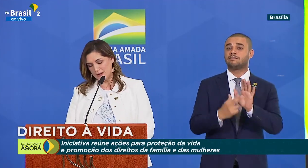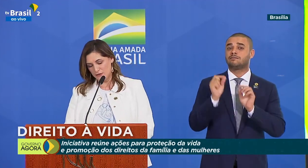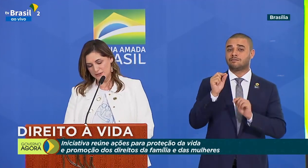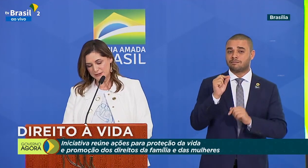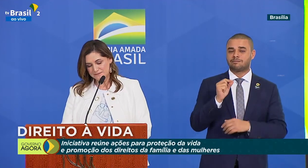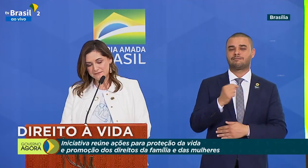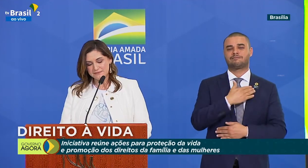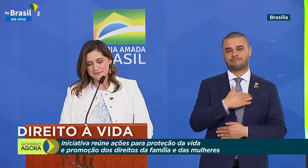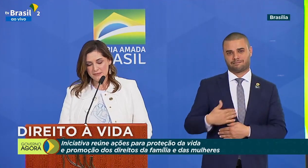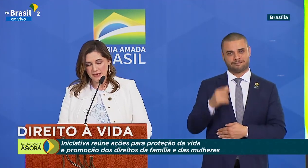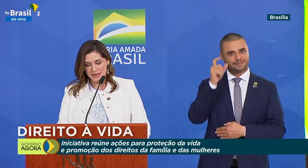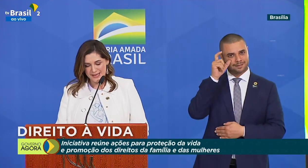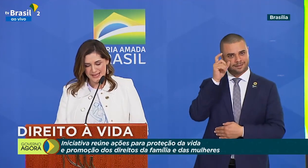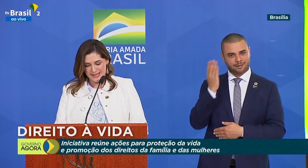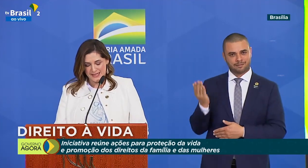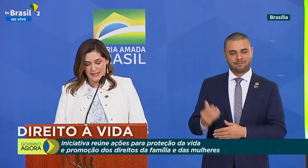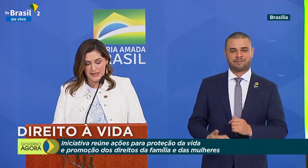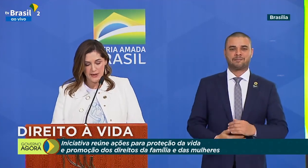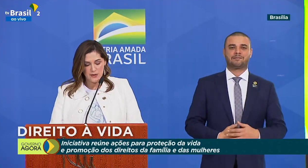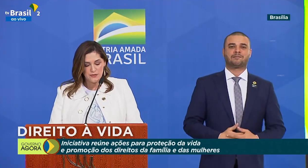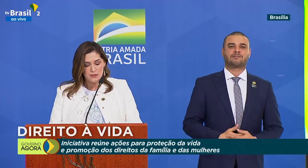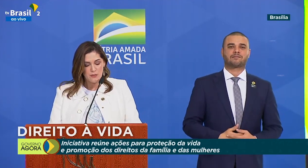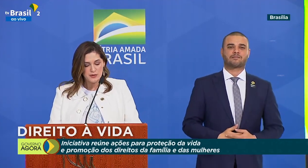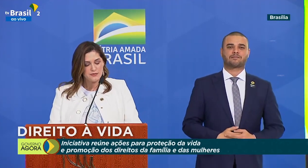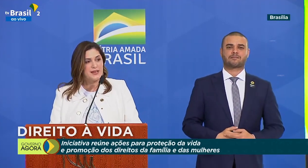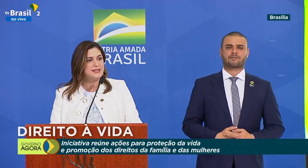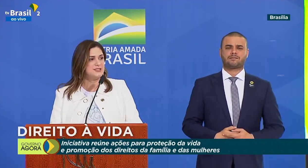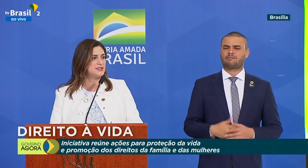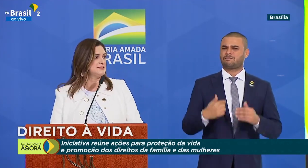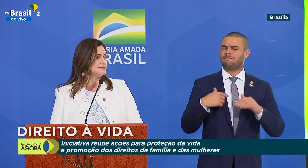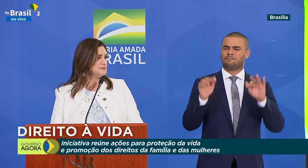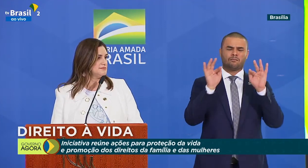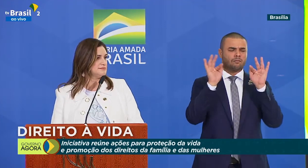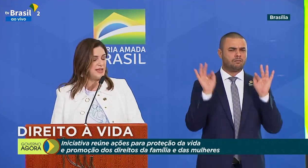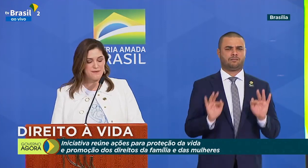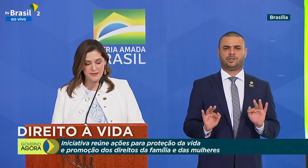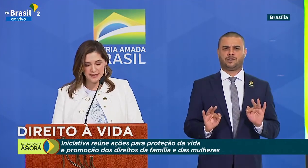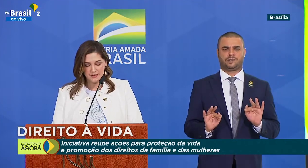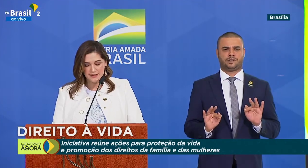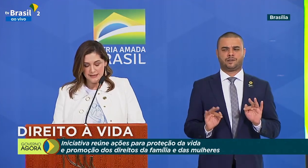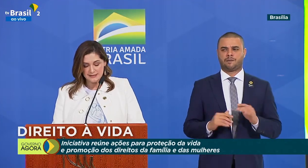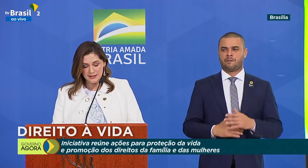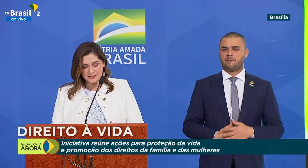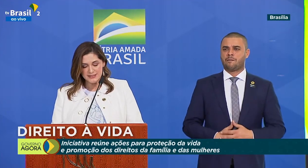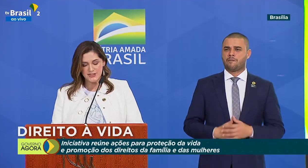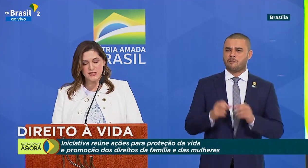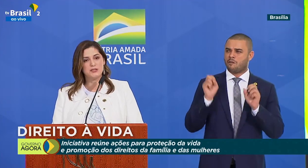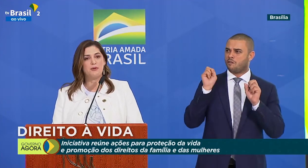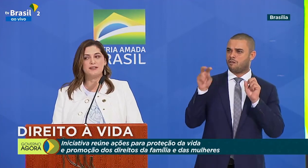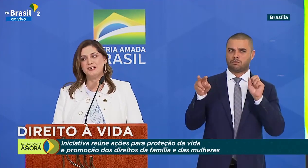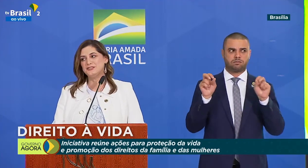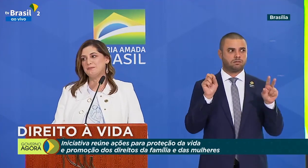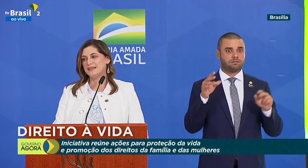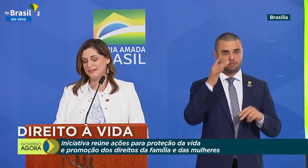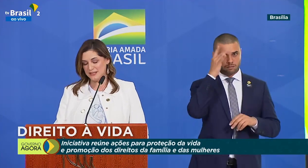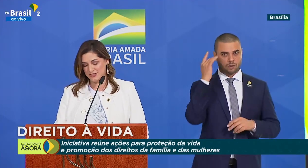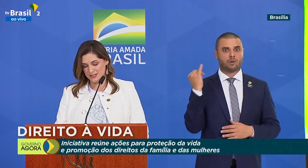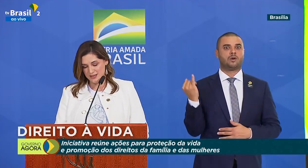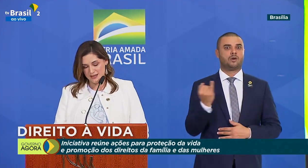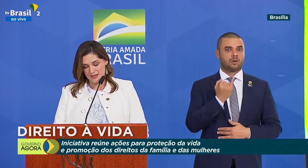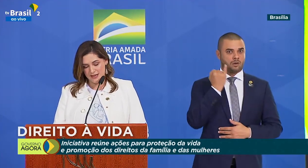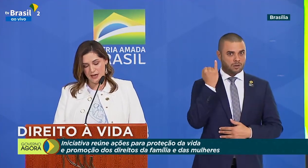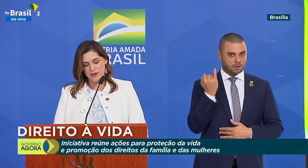Damares Alves a e eu fico muito feliz em ver tanta gente importante